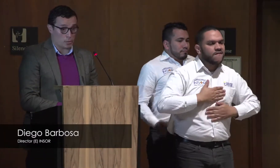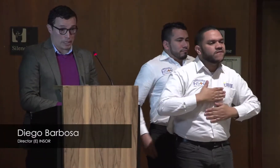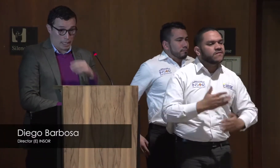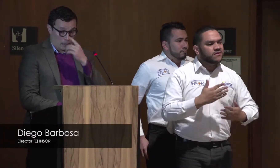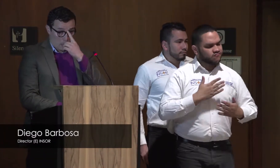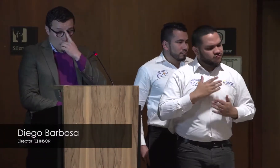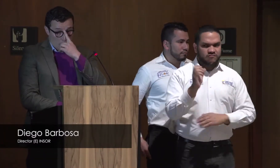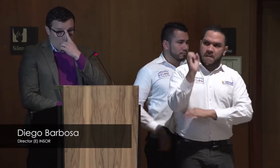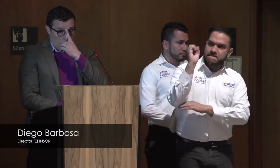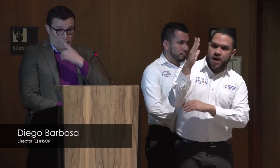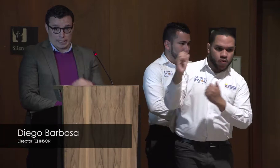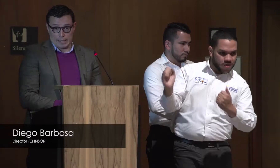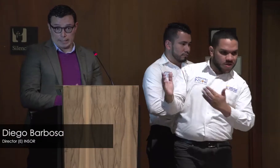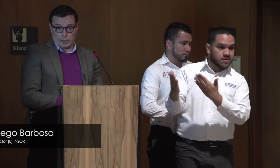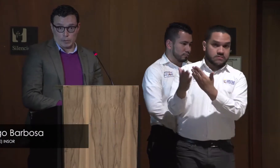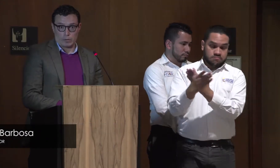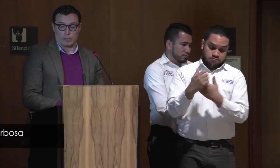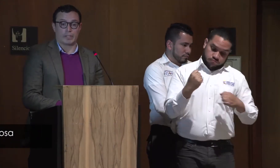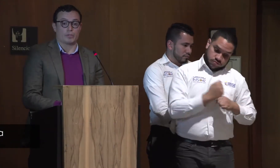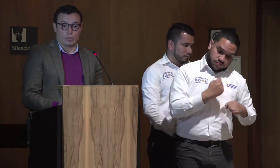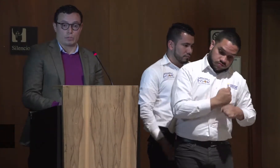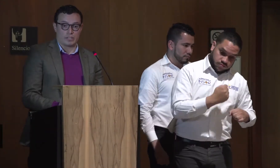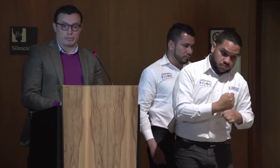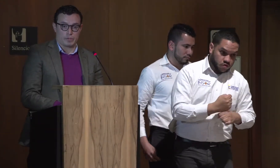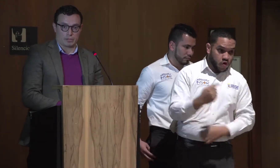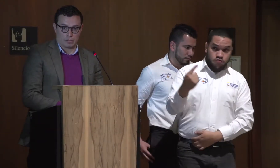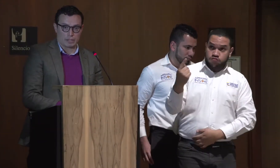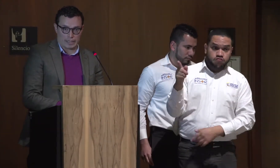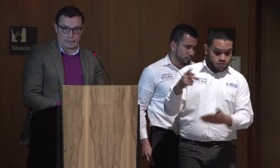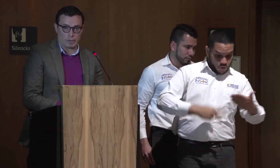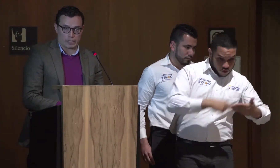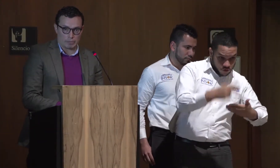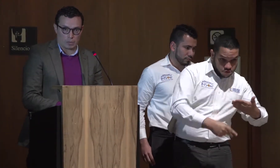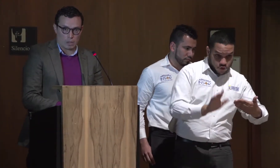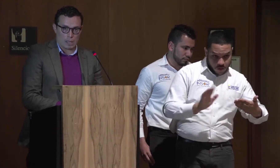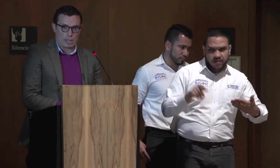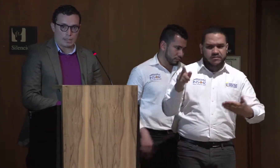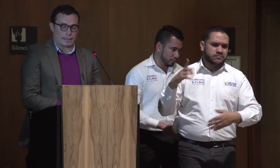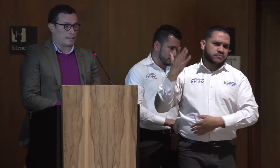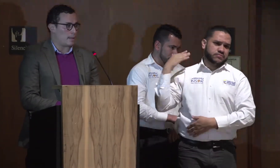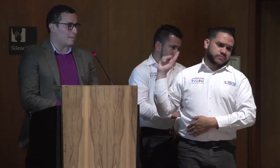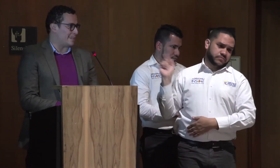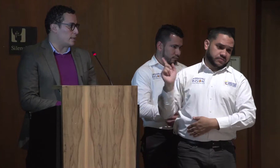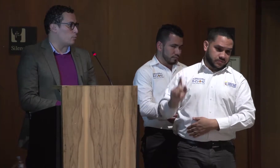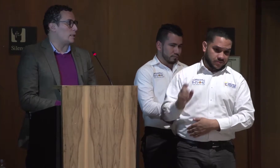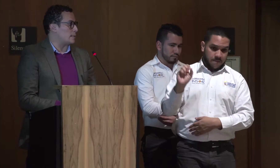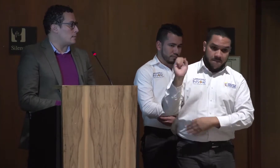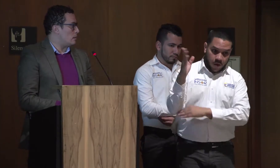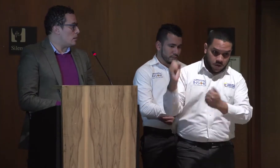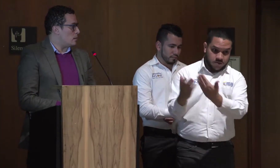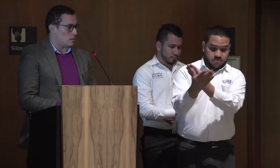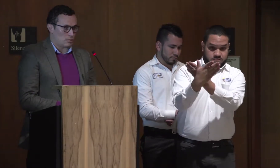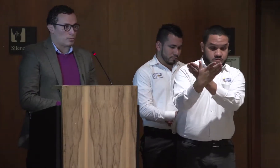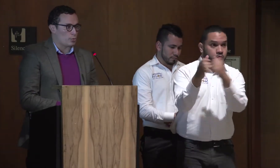de la República por una tarea que no emprendió solo con este proyecto, sino que ya lleva buen tiempo, y es de abrir las